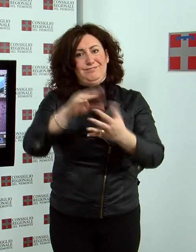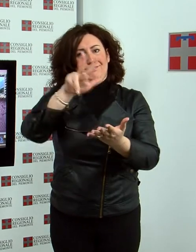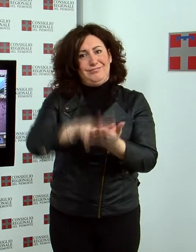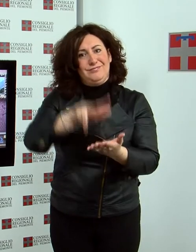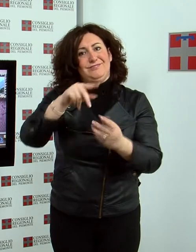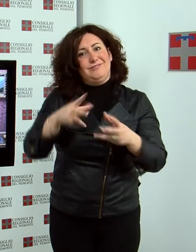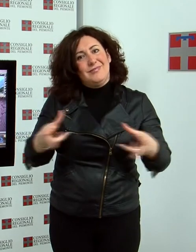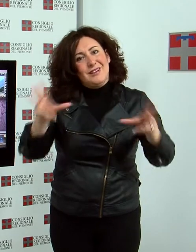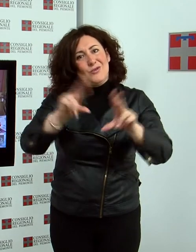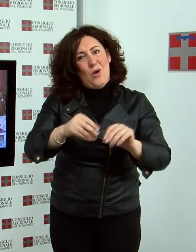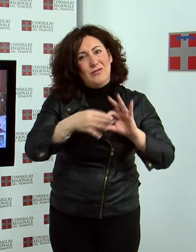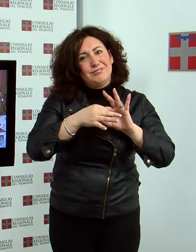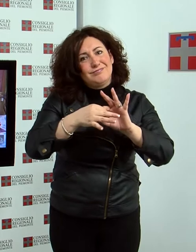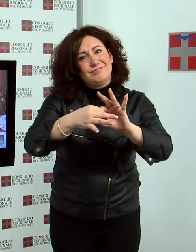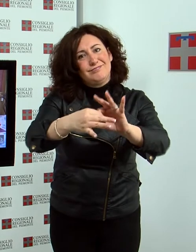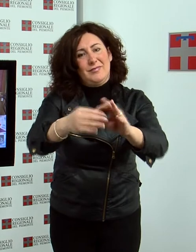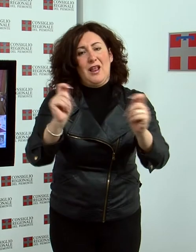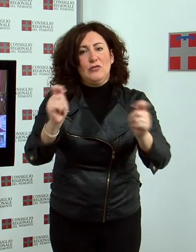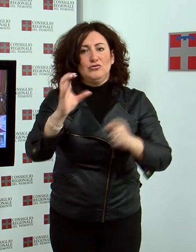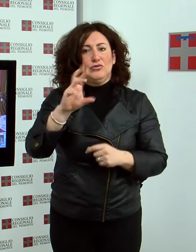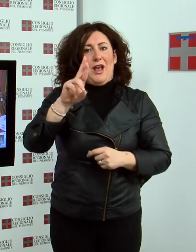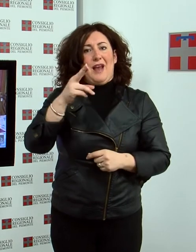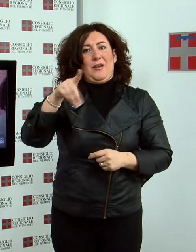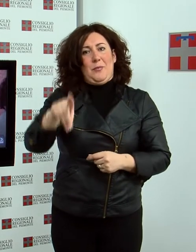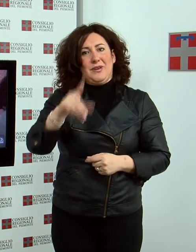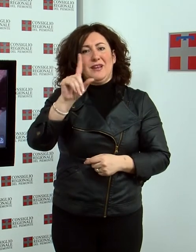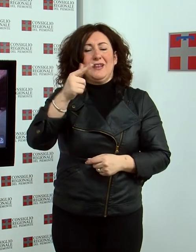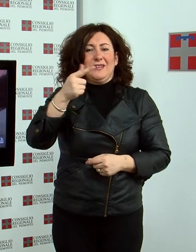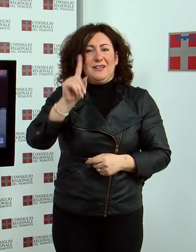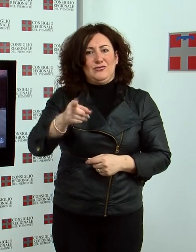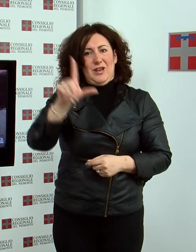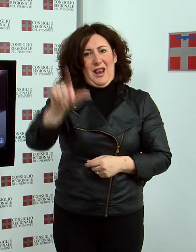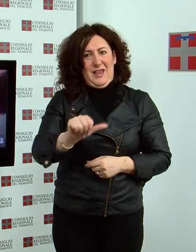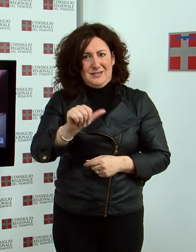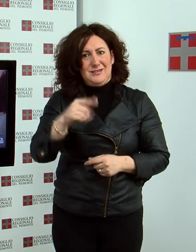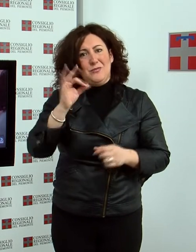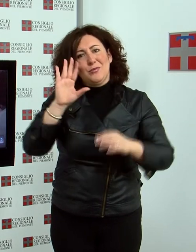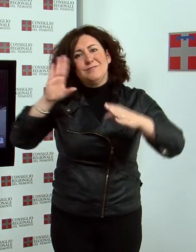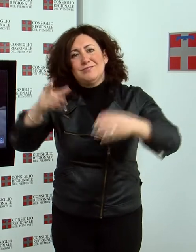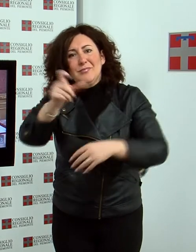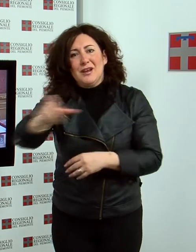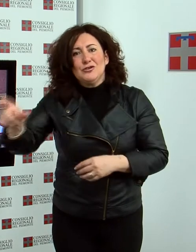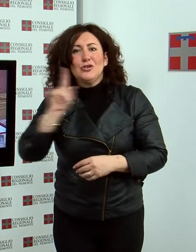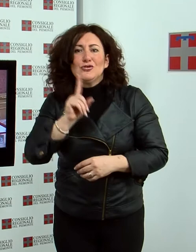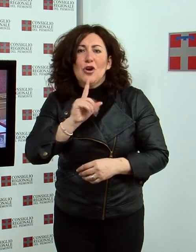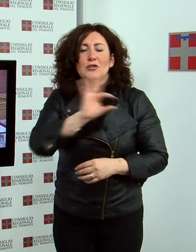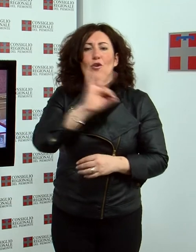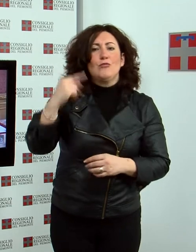crp tg lisse dedicato alle persone sorde o con deficit uditivo il documento è stato firmato a palazzo lascaris